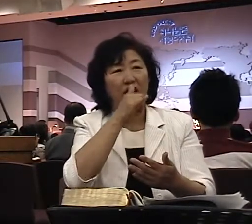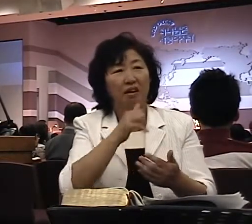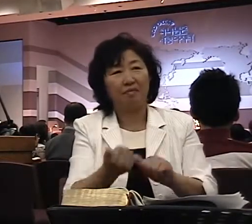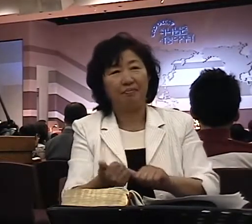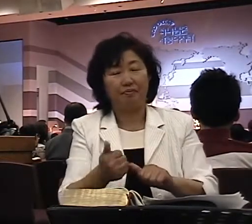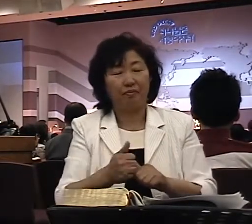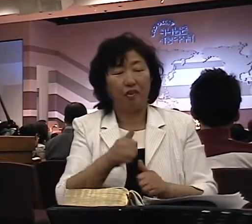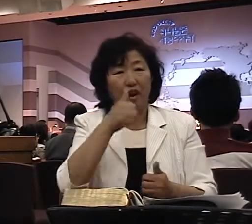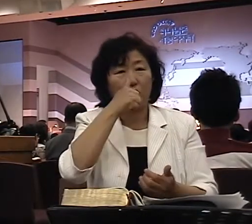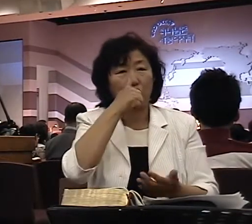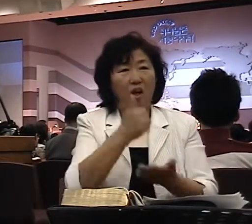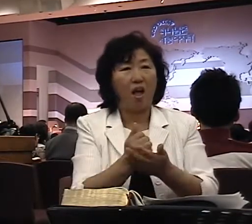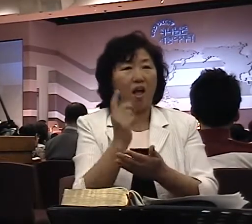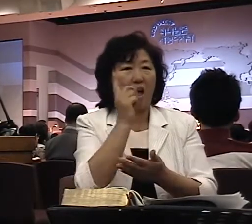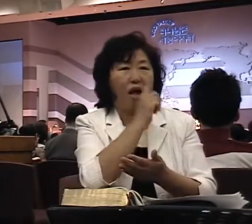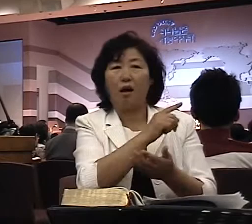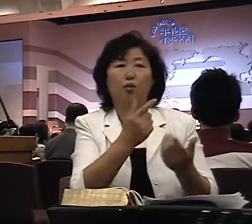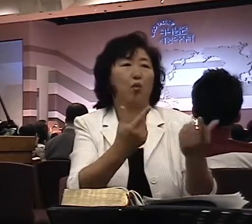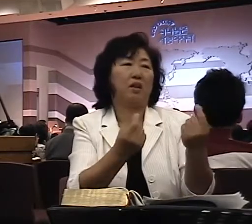죄악과 같습니다.